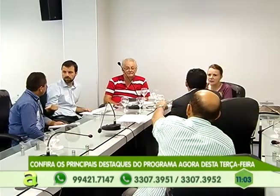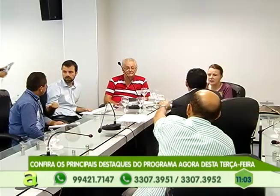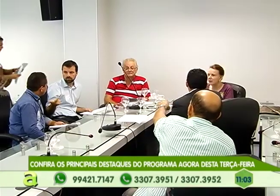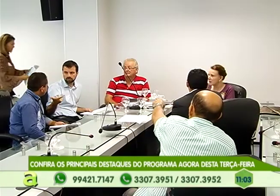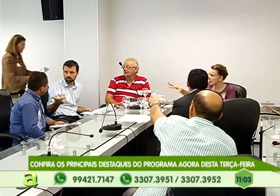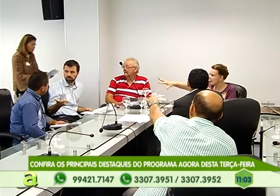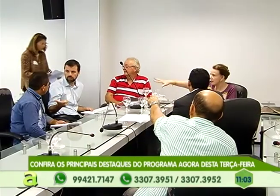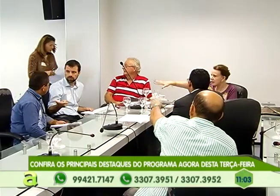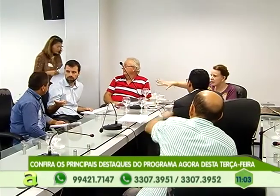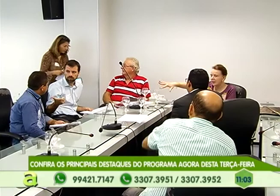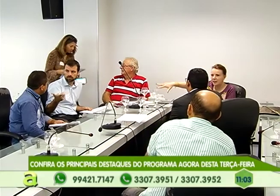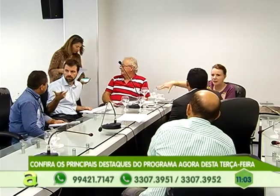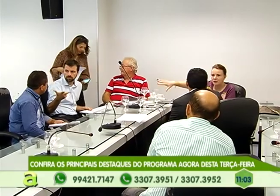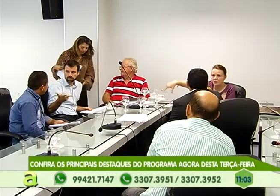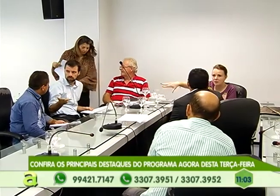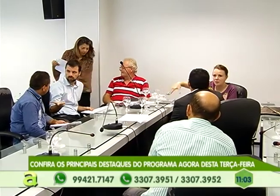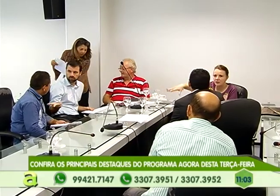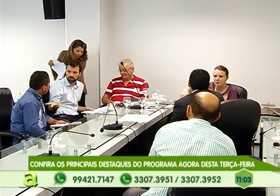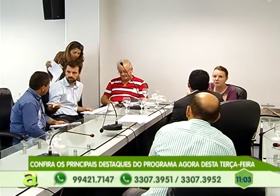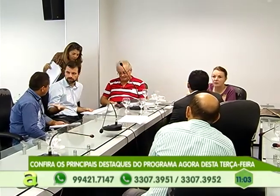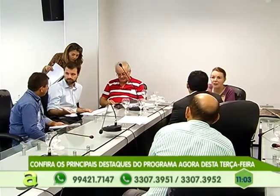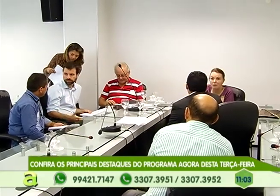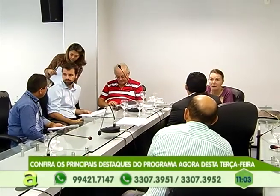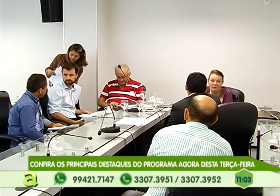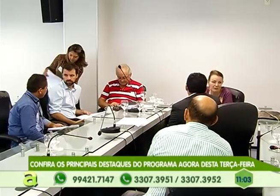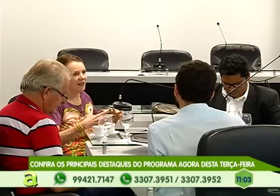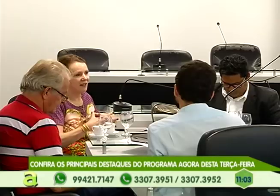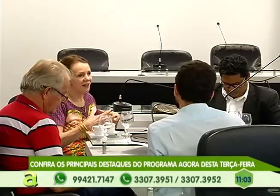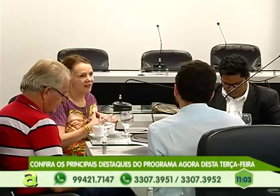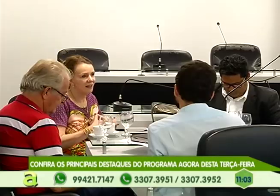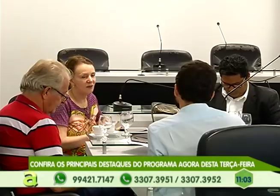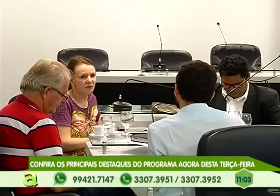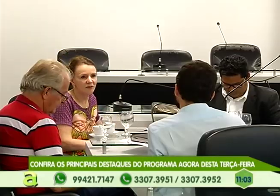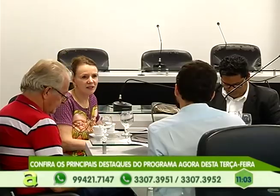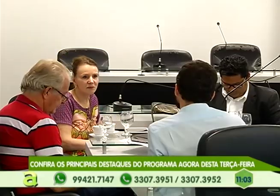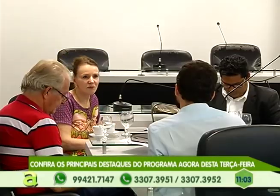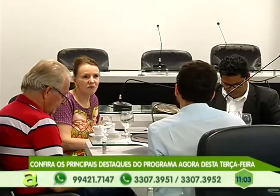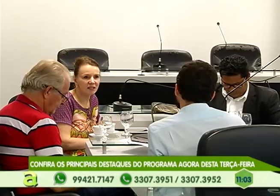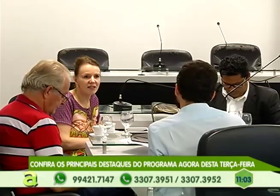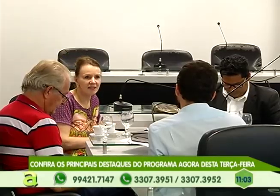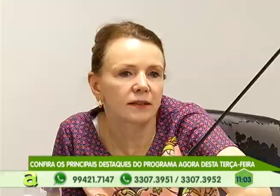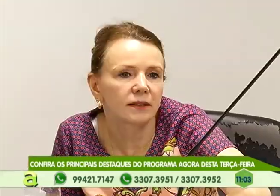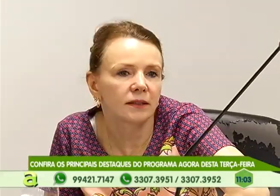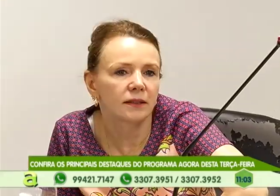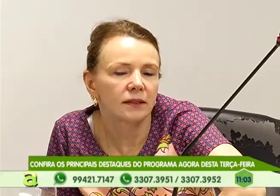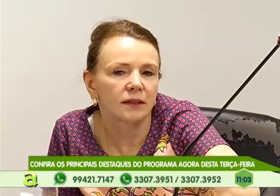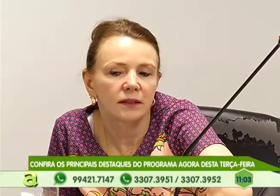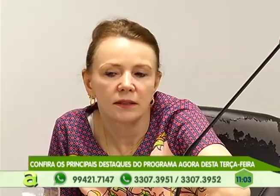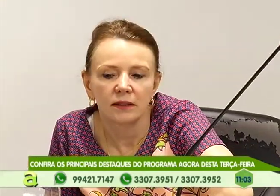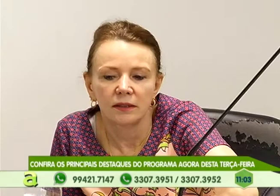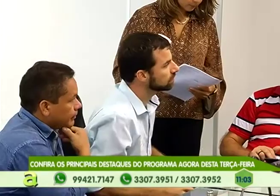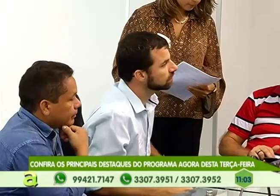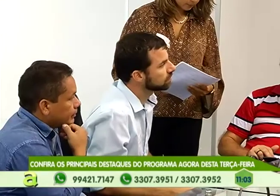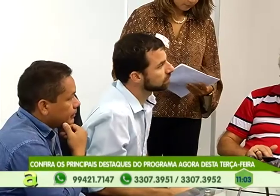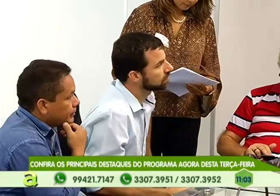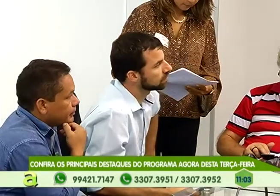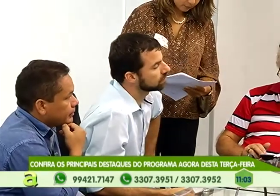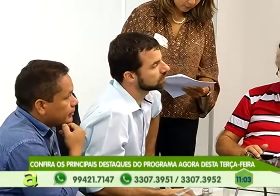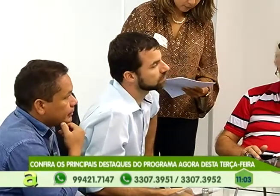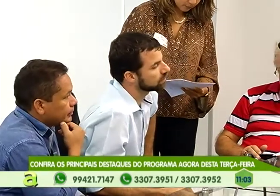suposto massacre de indígenas na região do Rio Javari, no interior do estado. Uma comissão do Senado deve ir ao local